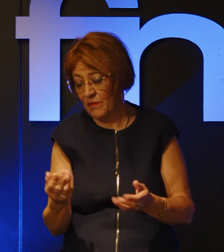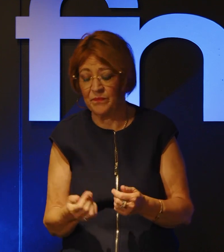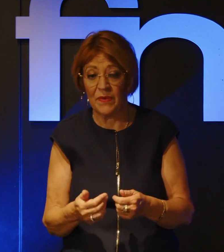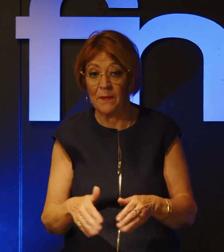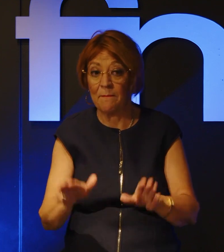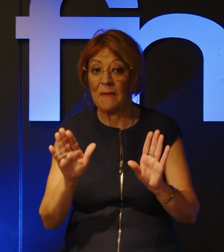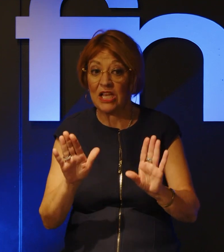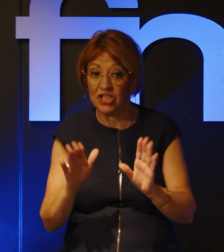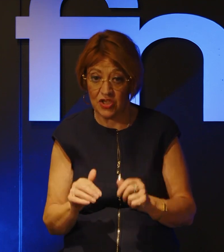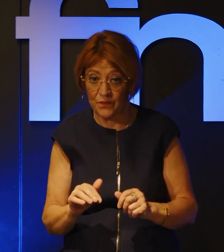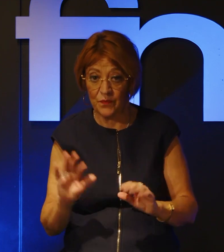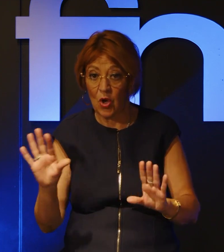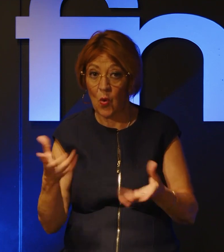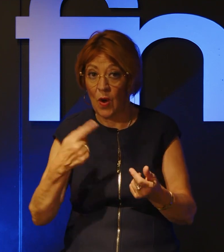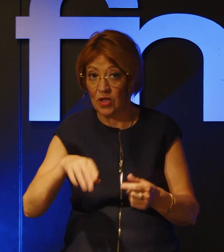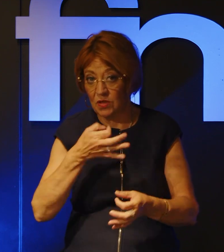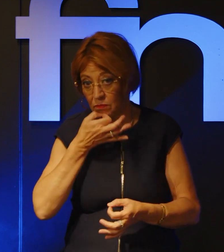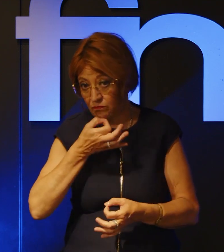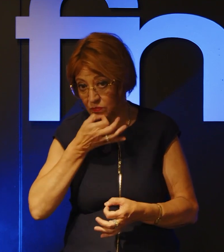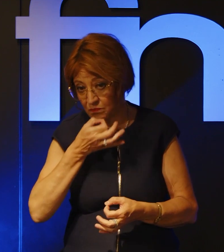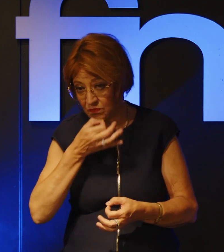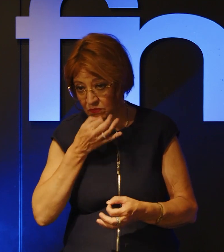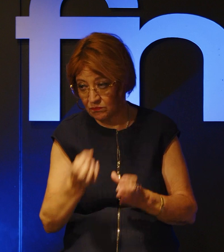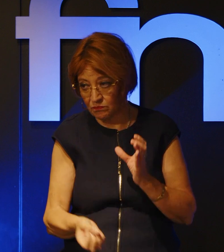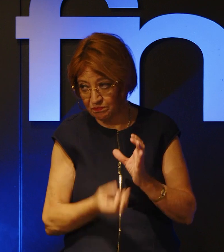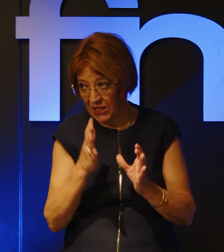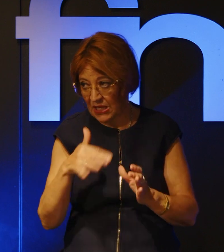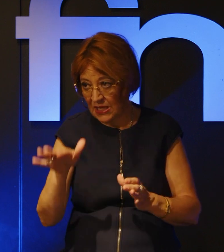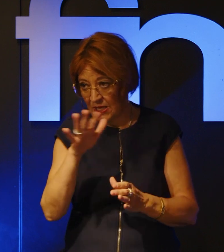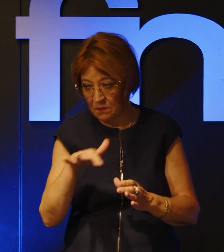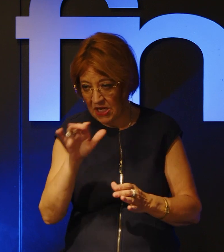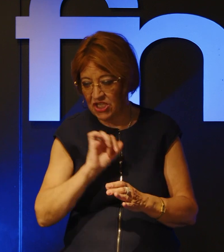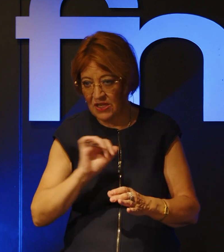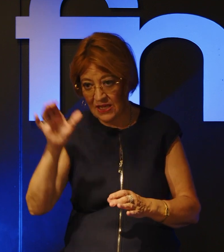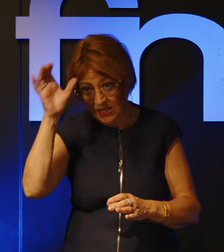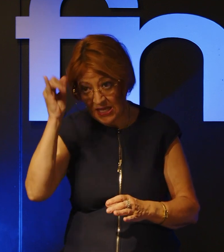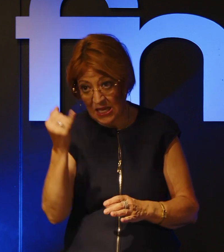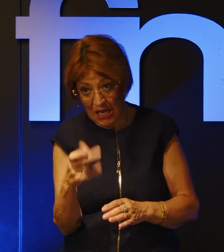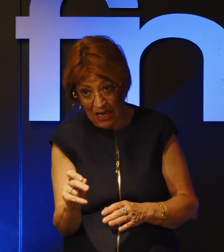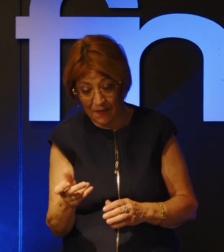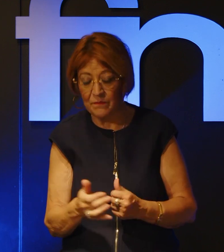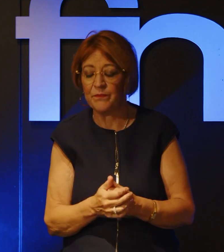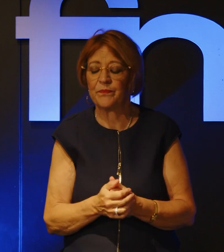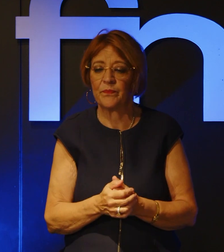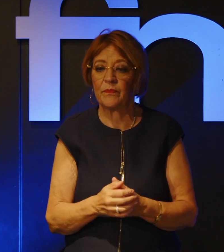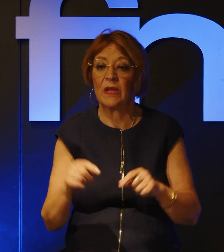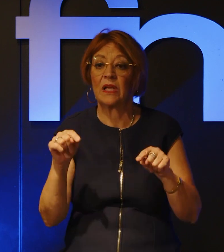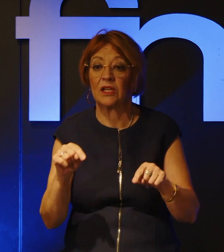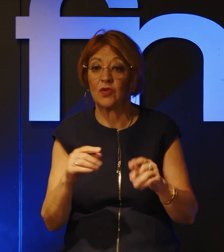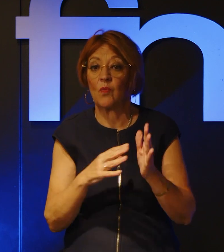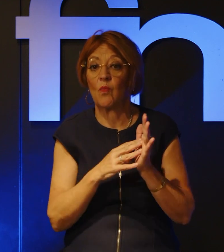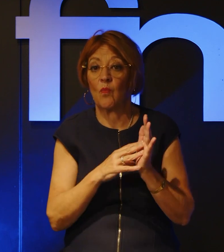no entanto quando nós falamos da criação da imagem através da Inteligência Artificial estes